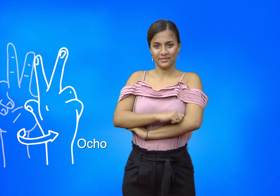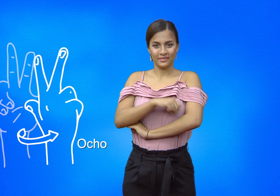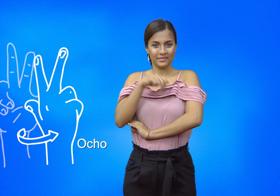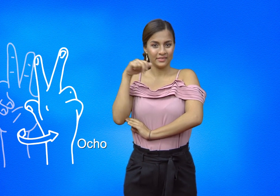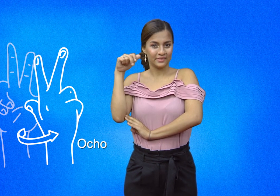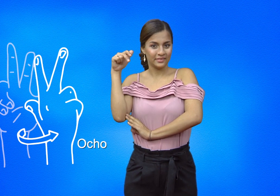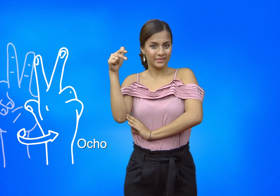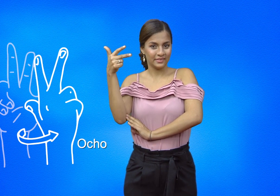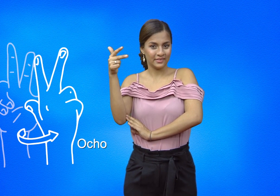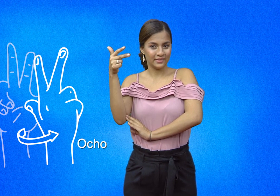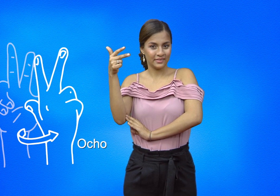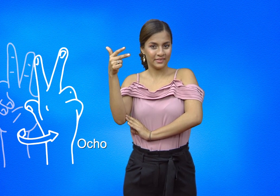8